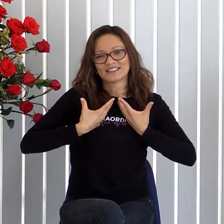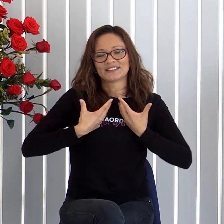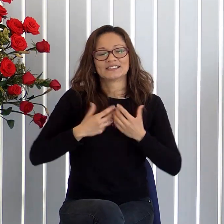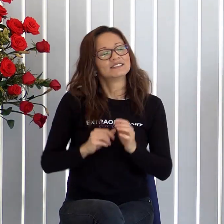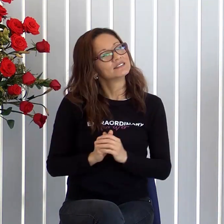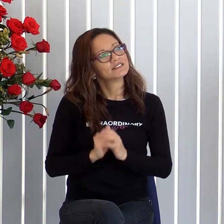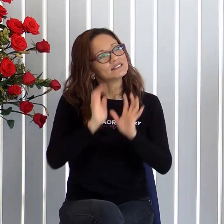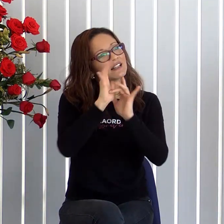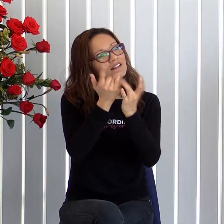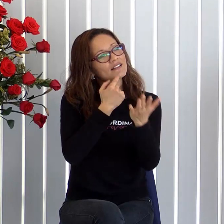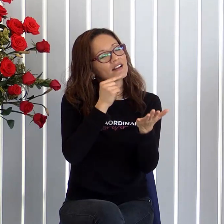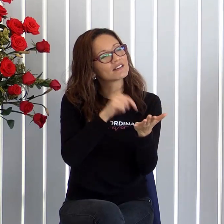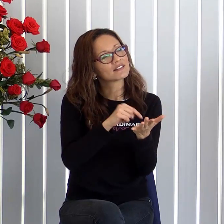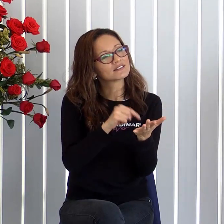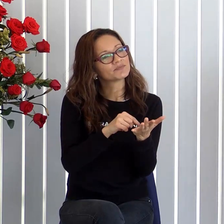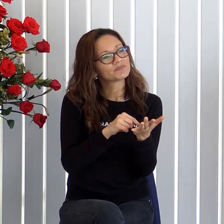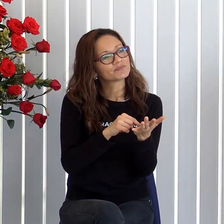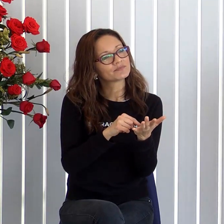dice la Biblia